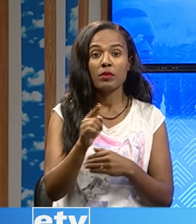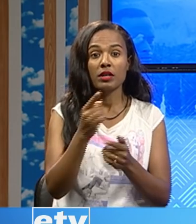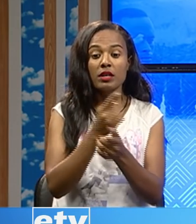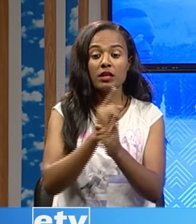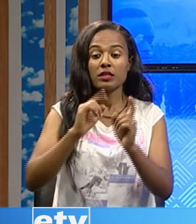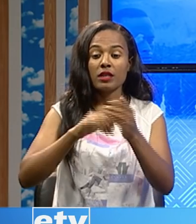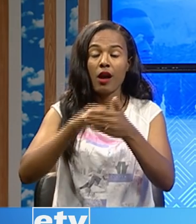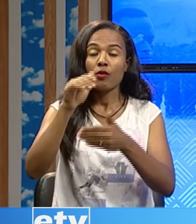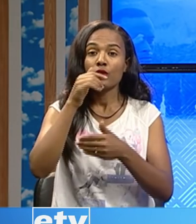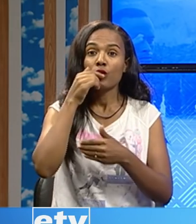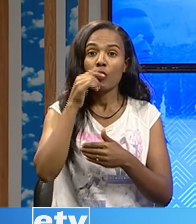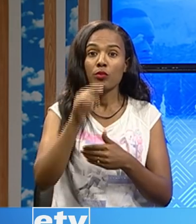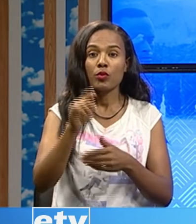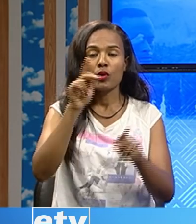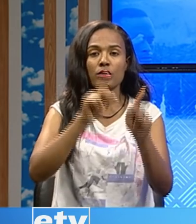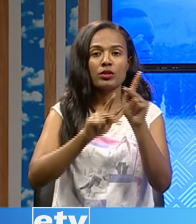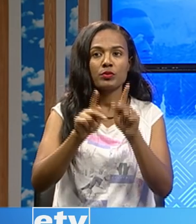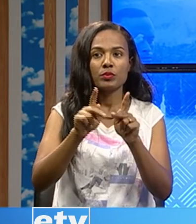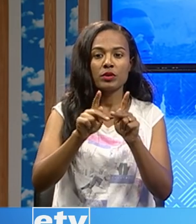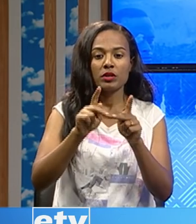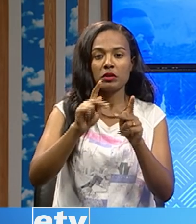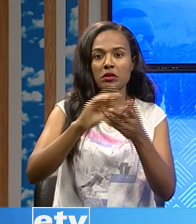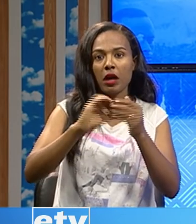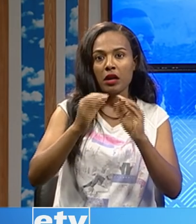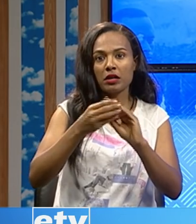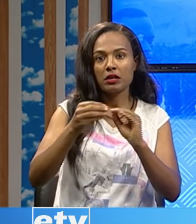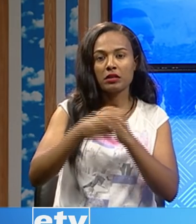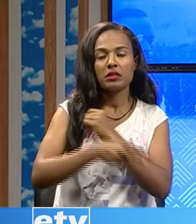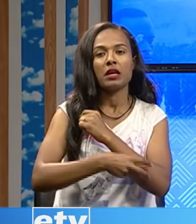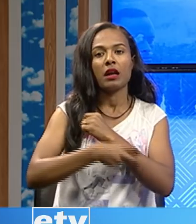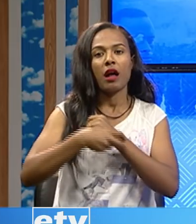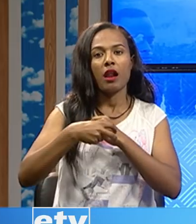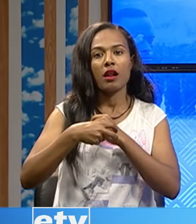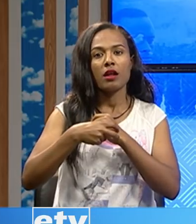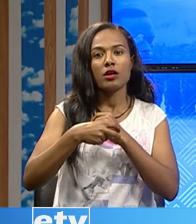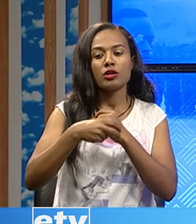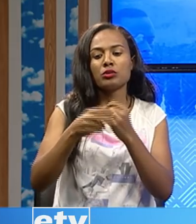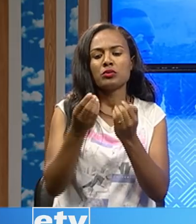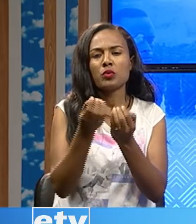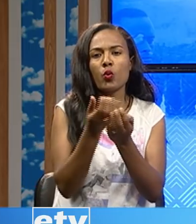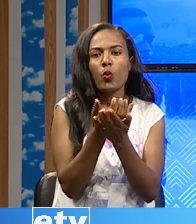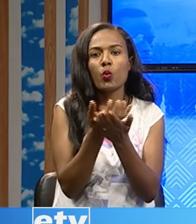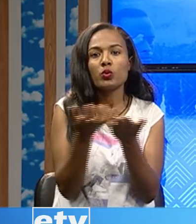ያወጣው ብሎ ህዝብ ያታላል። ታሪክ ይሰርቃል፣ ቁስ ይሰርቃል።